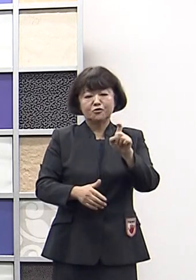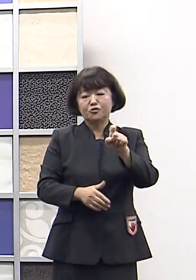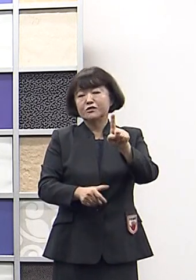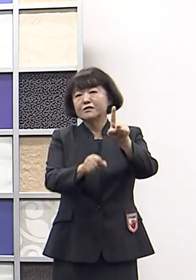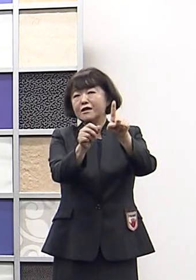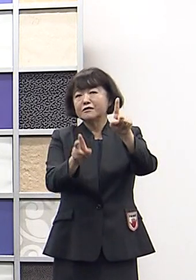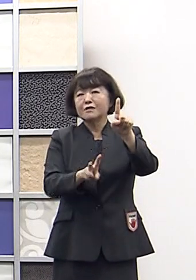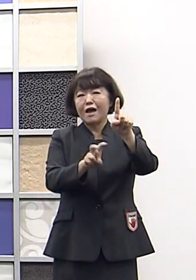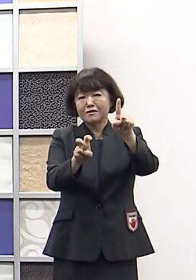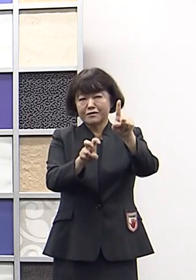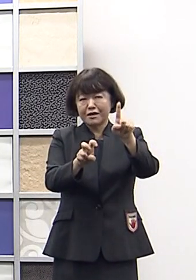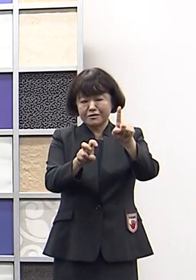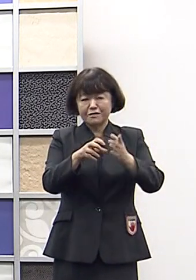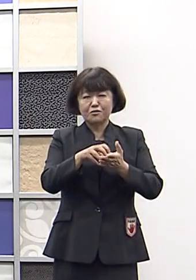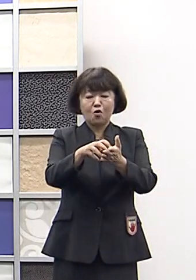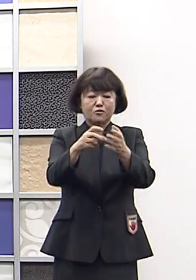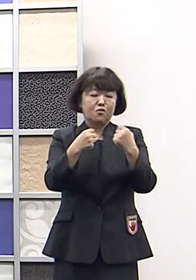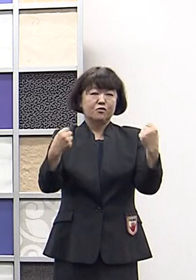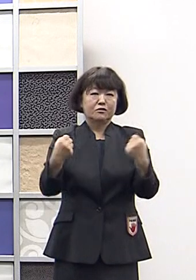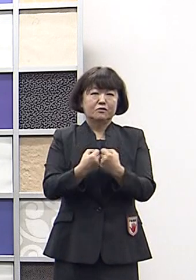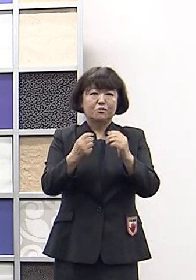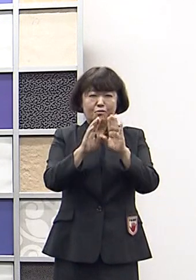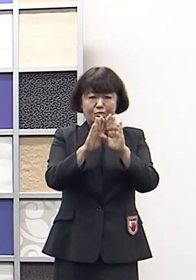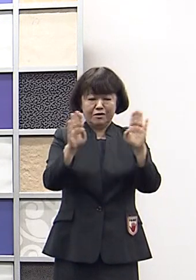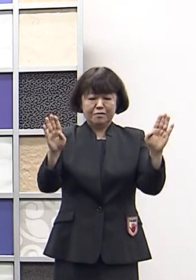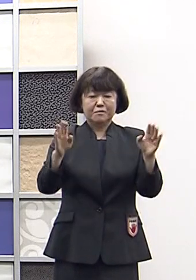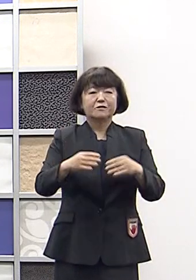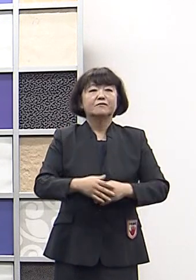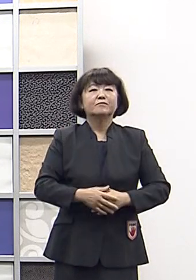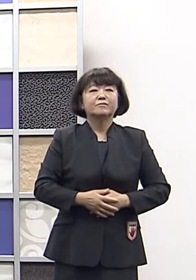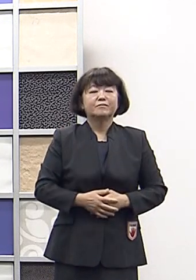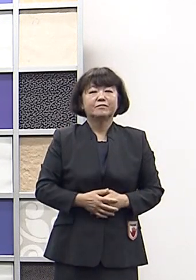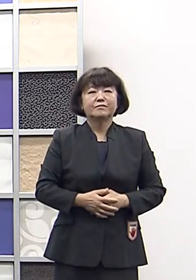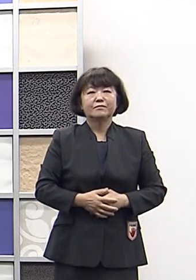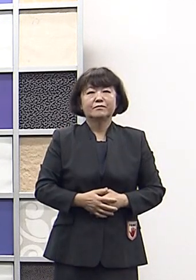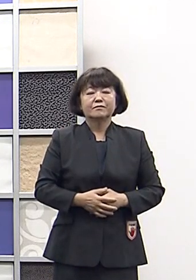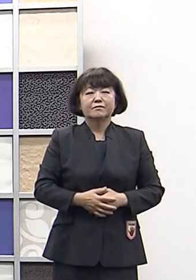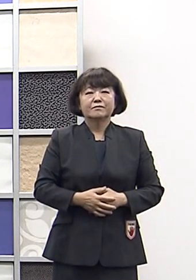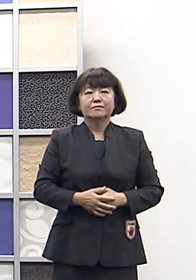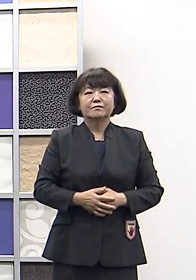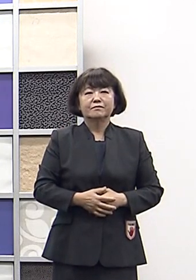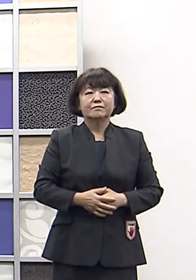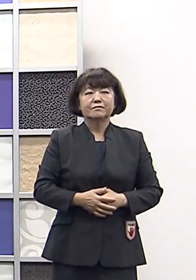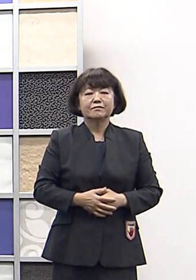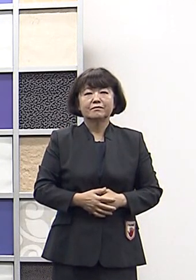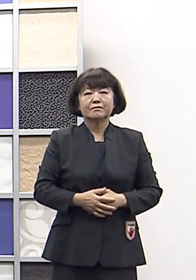の20日に行うことを予定しております。本件に関しましては以上でございます。